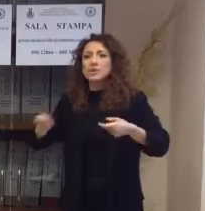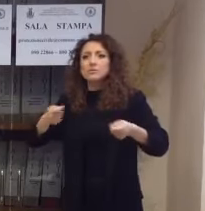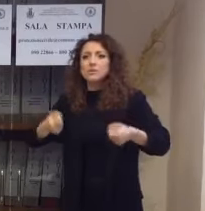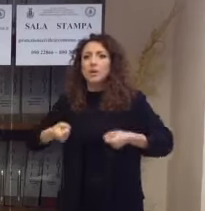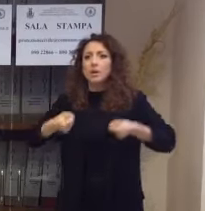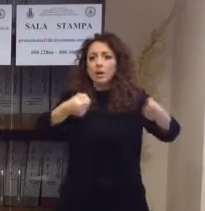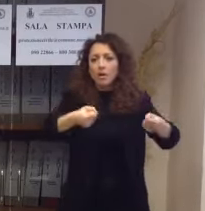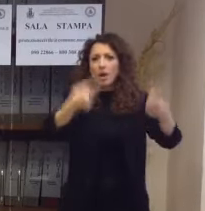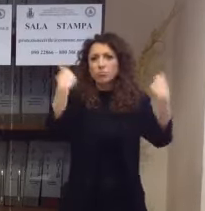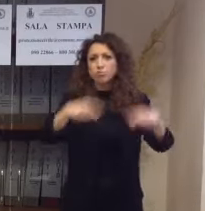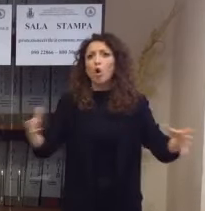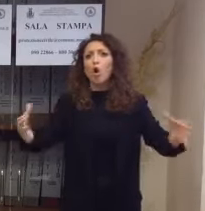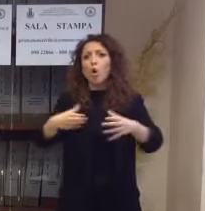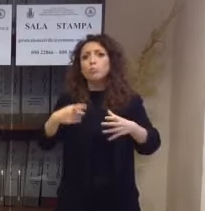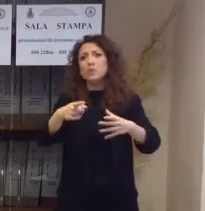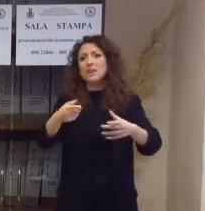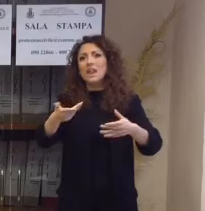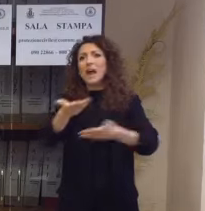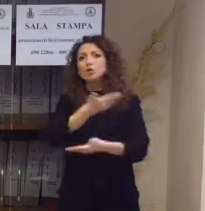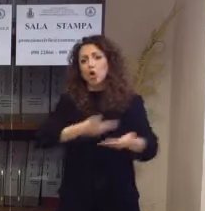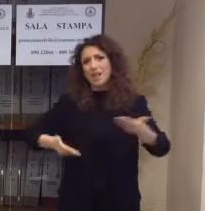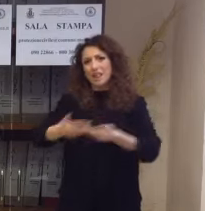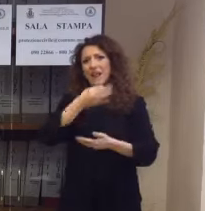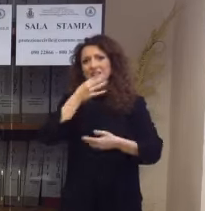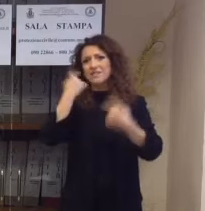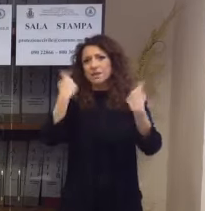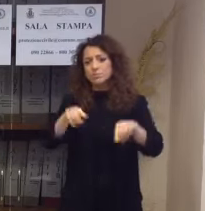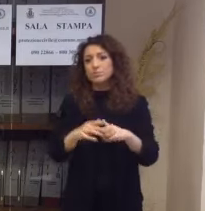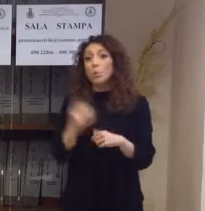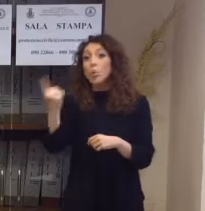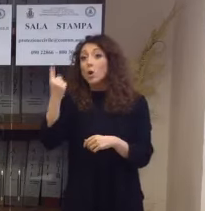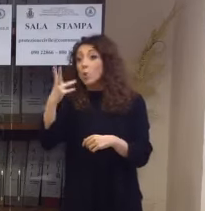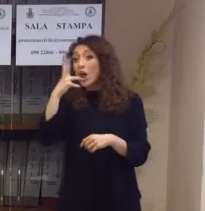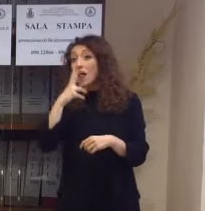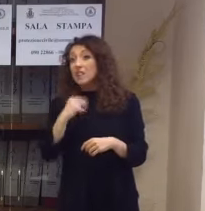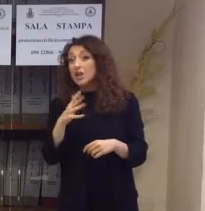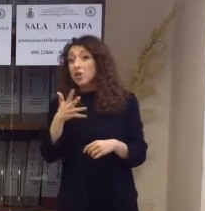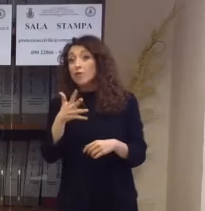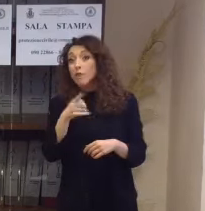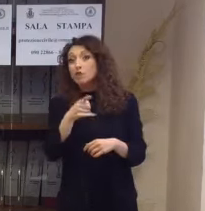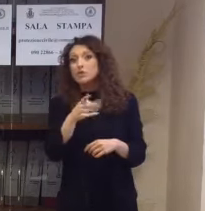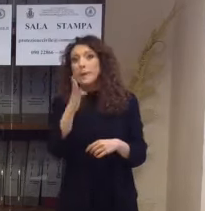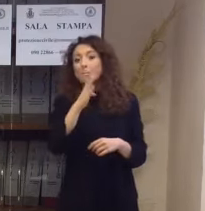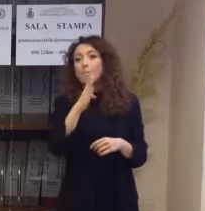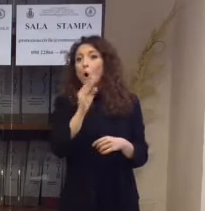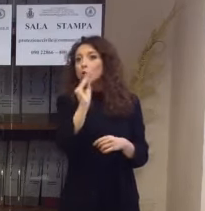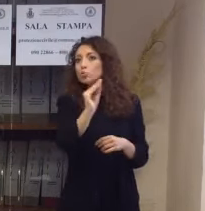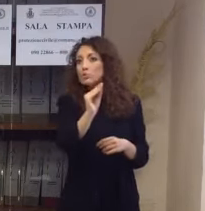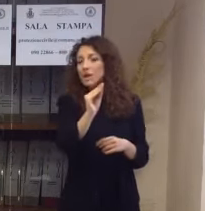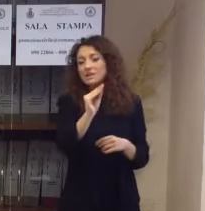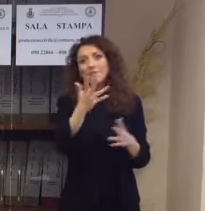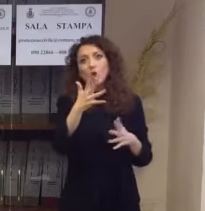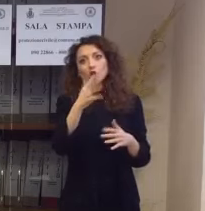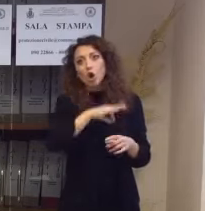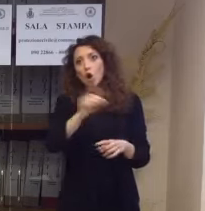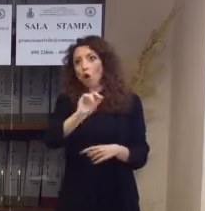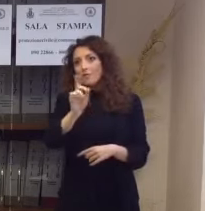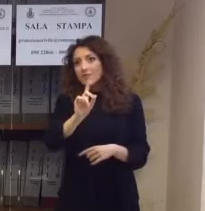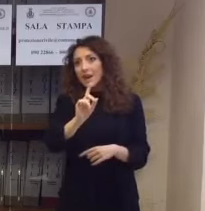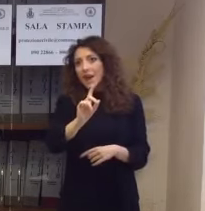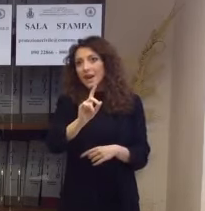una comunità solidale. Qualcuno sì, mi ha anche detto che forse non gli conveniva neanche richiederlo questo bonus, perché poi magari la nostra